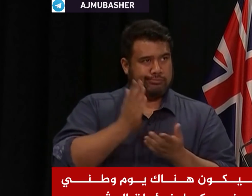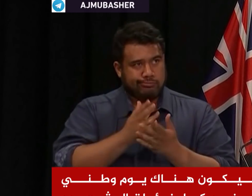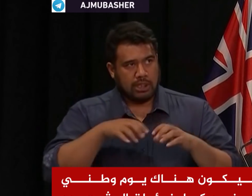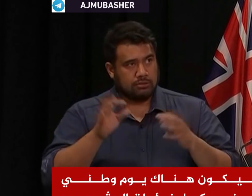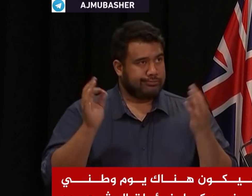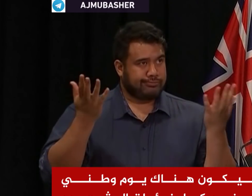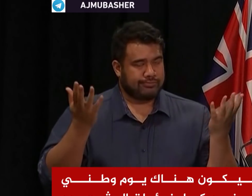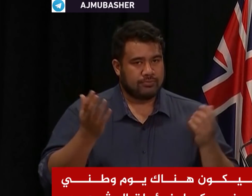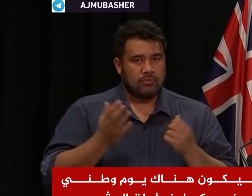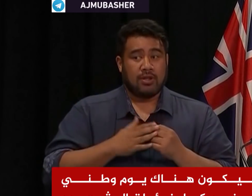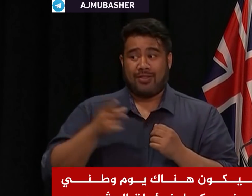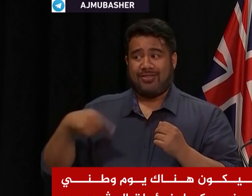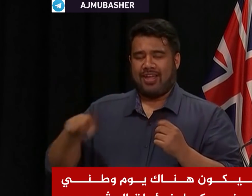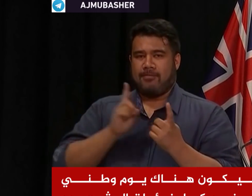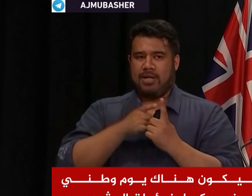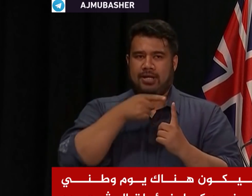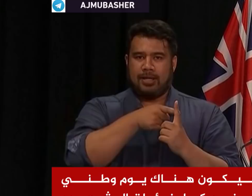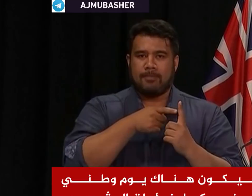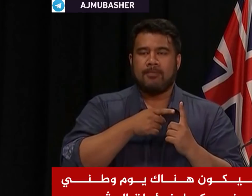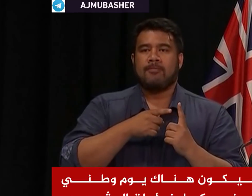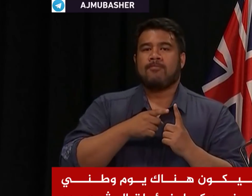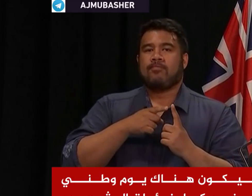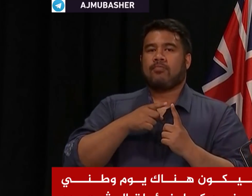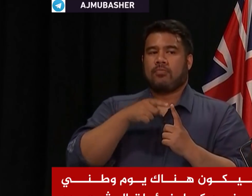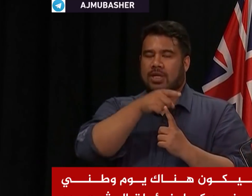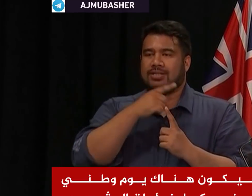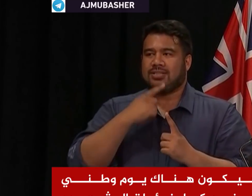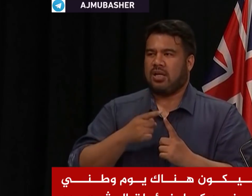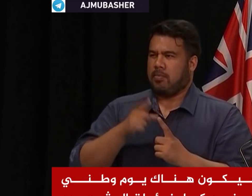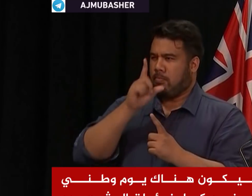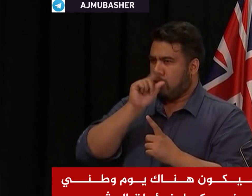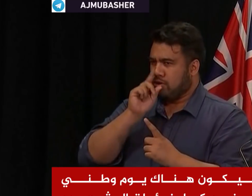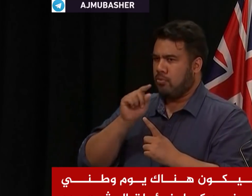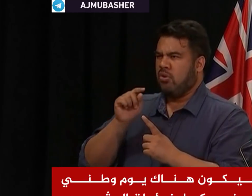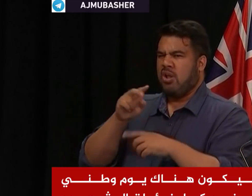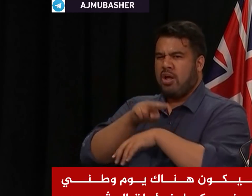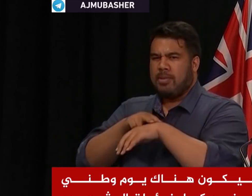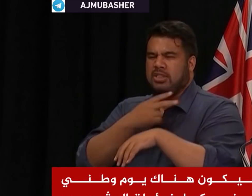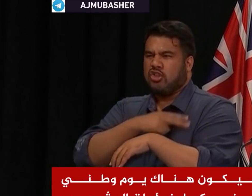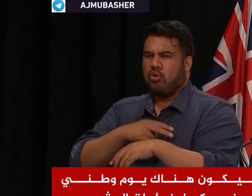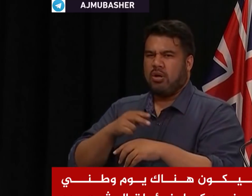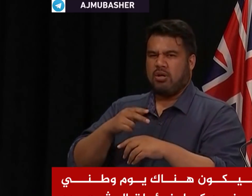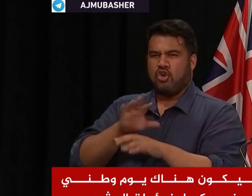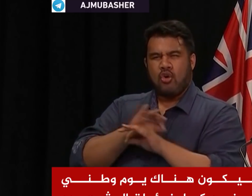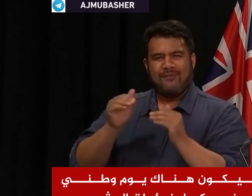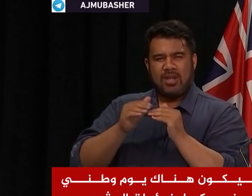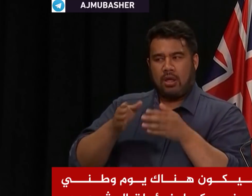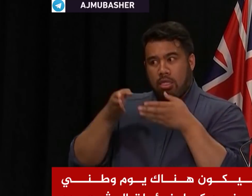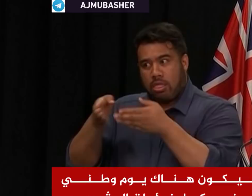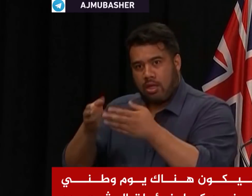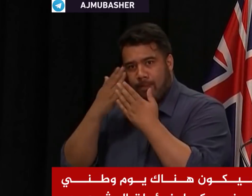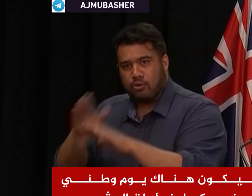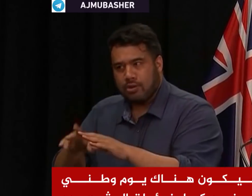كان لديهم تصور ما حول مسألة الاستهداف